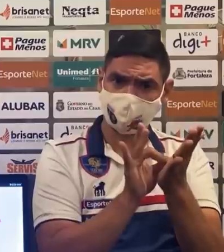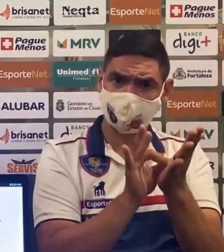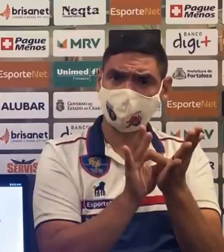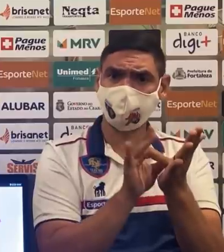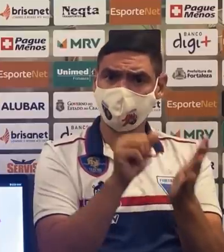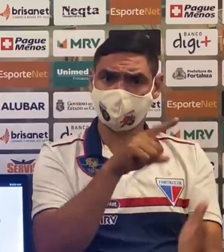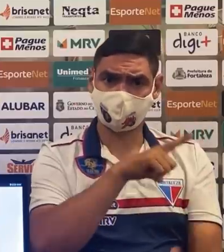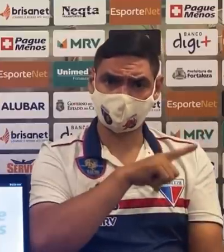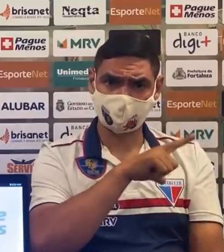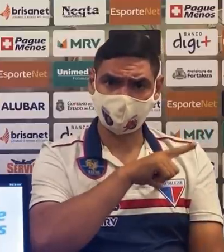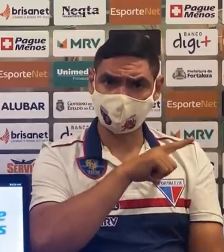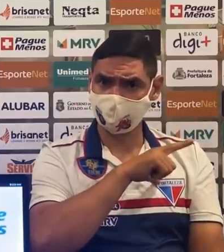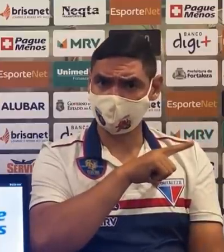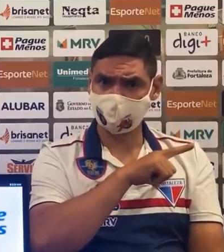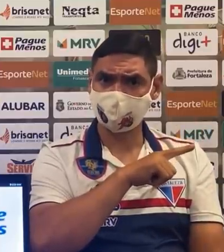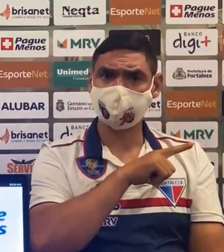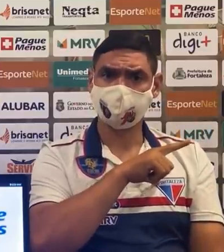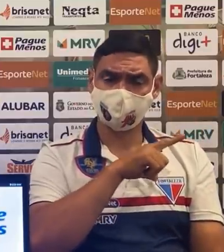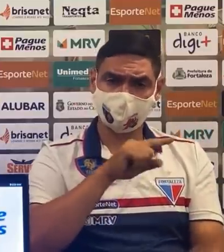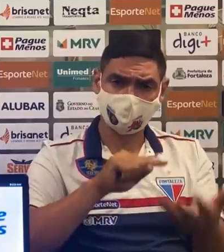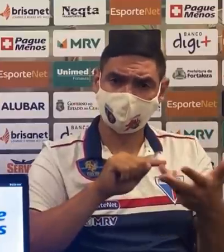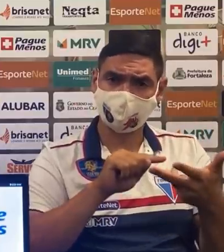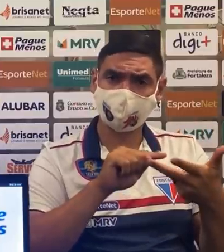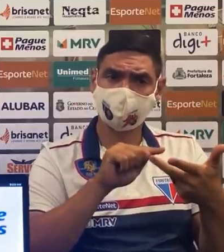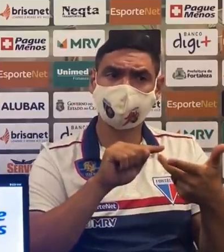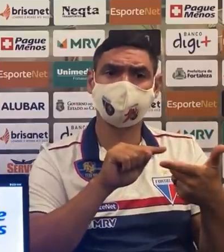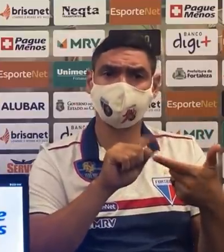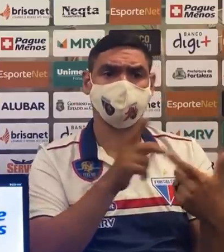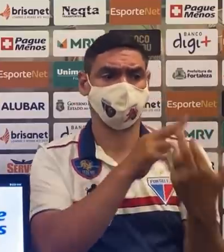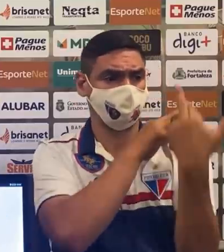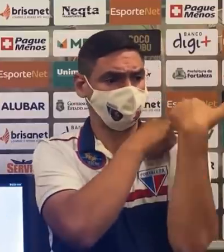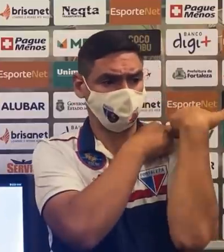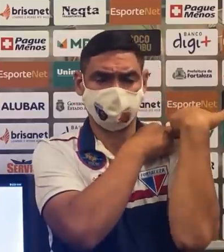tem todos os seus compromissos